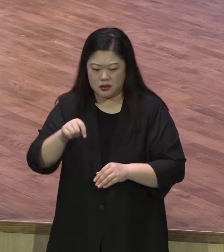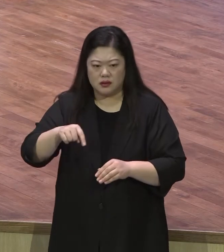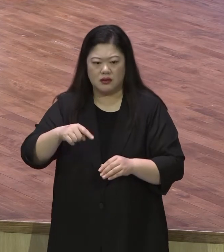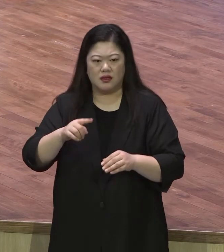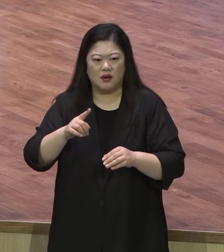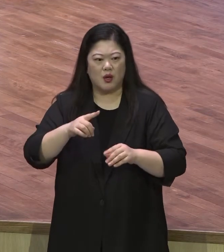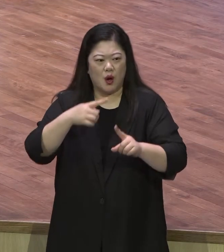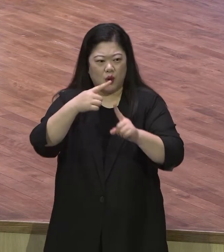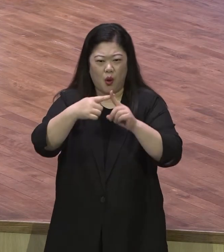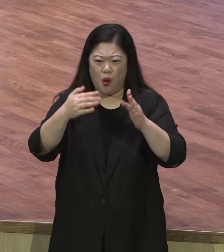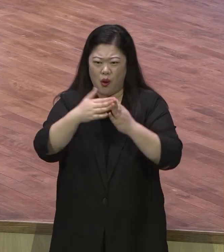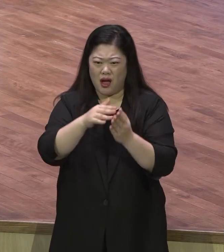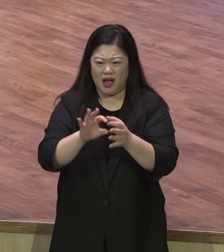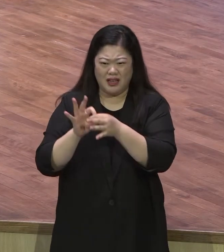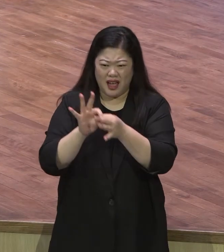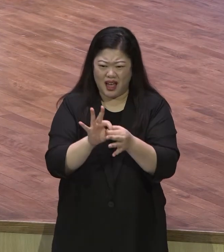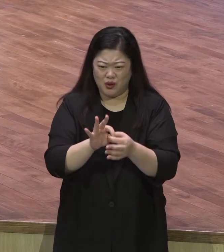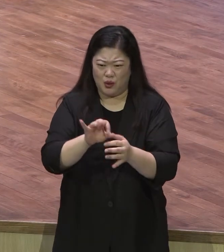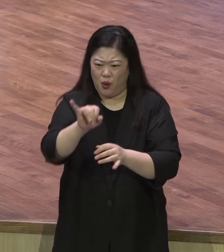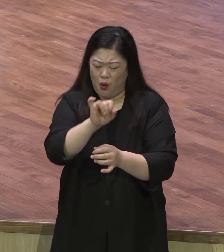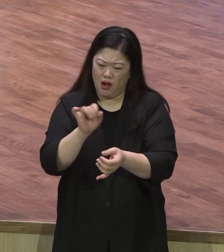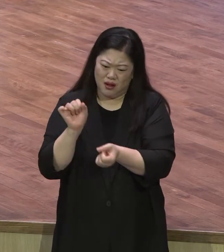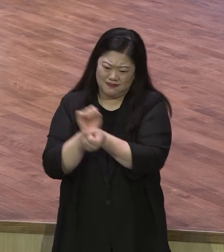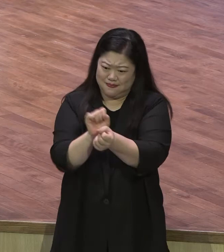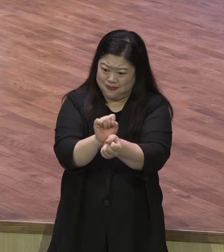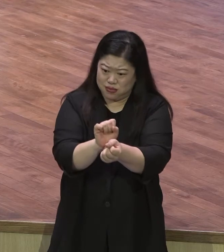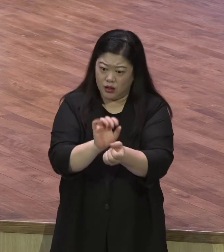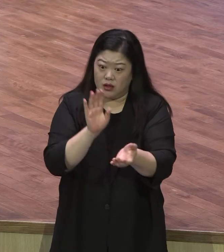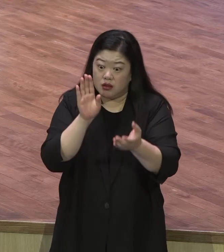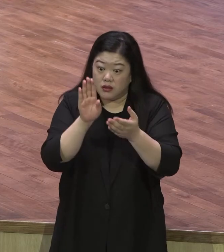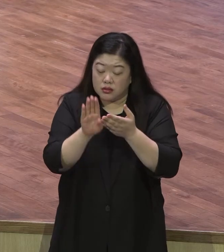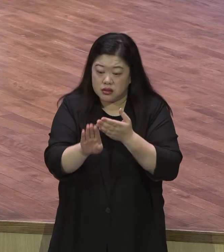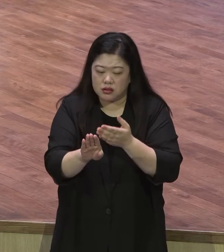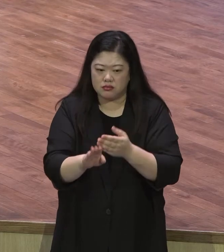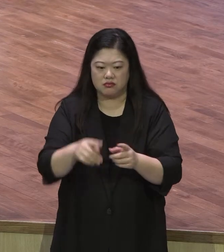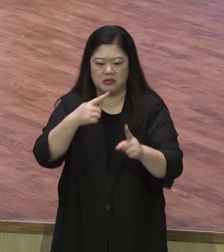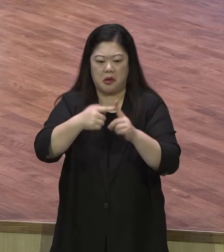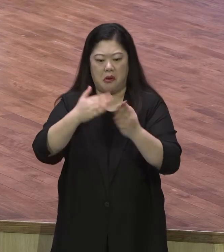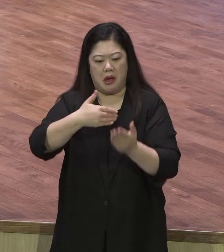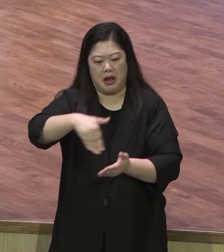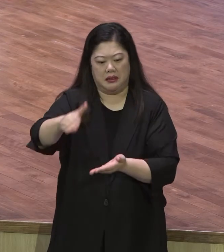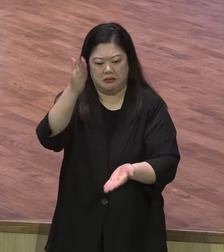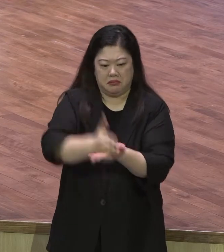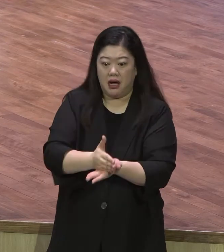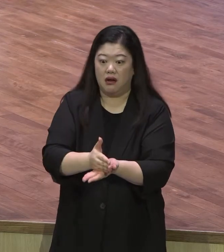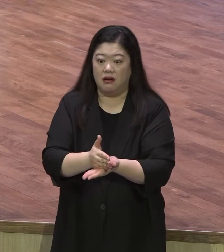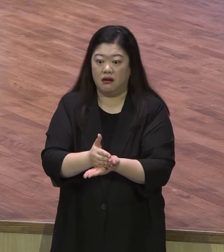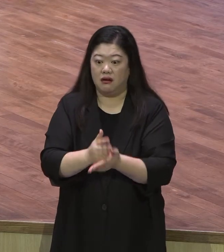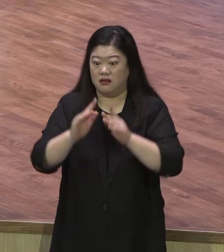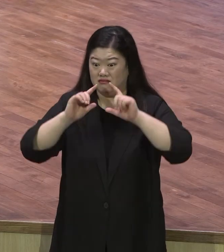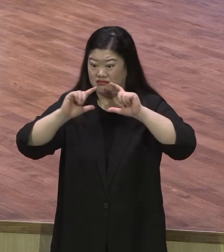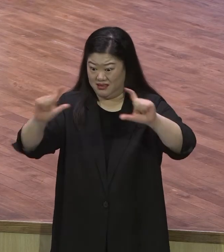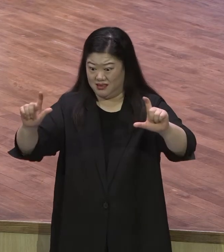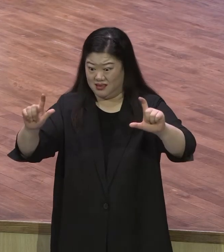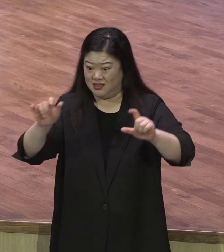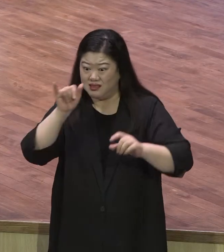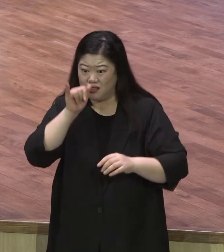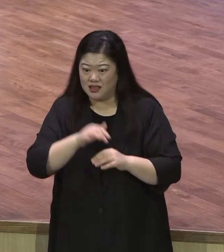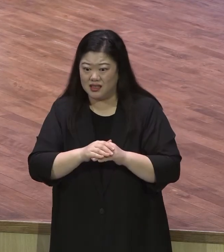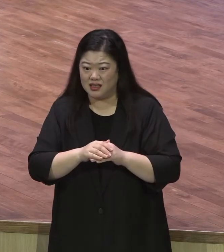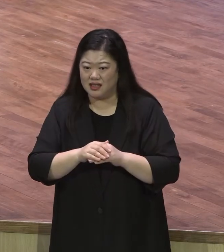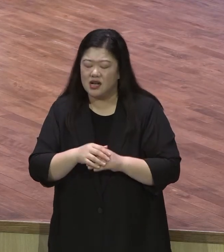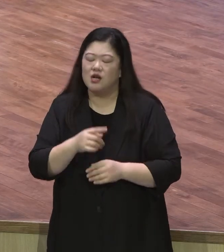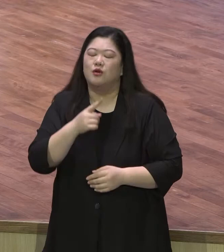인해서 굉장히 강하게 와요 기독교만 물론 이단 신천지 영향이 컸지만은